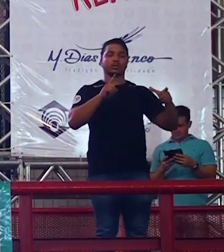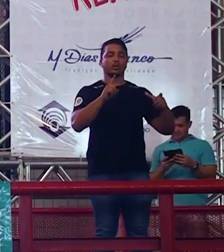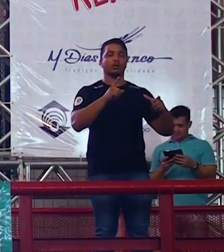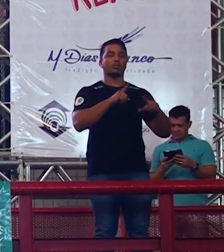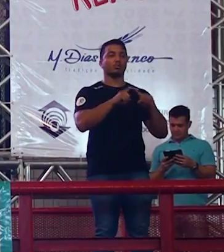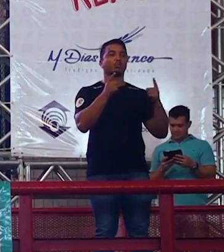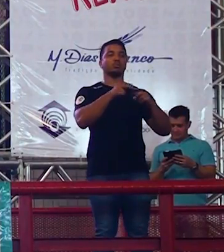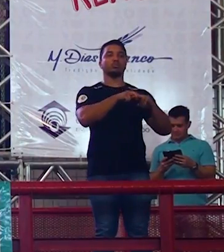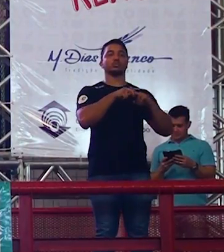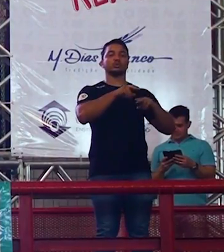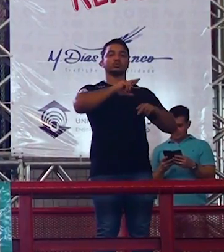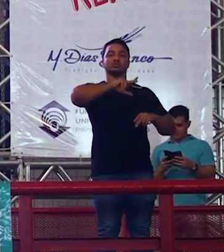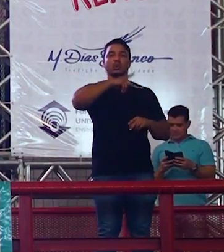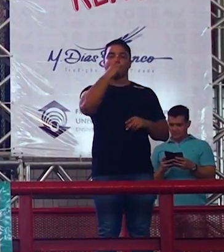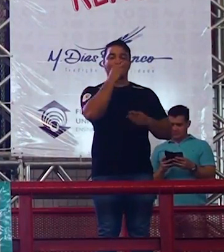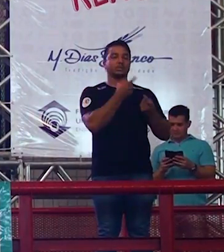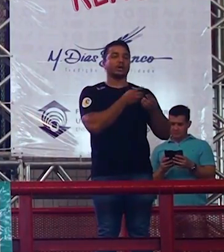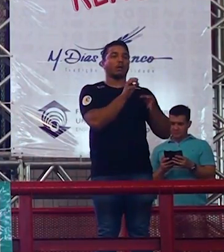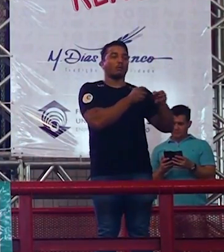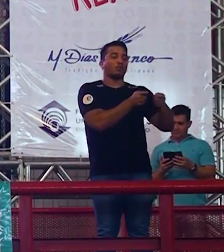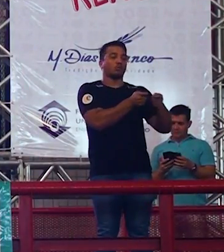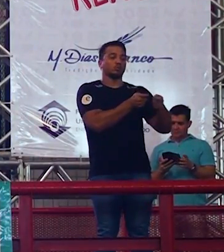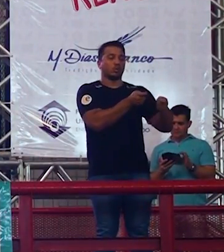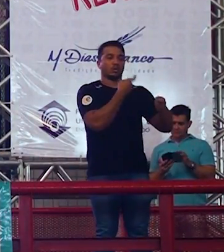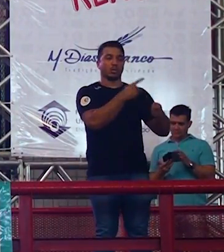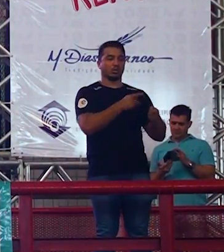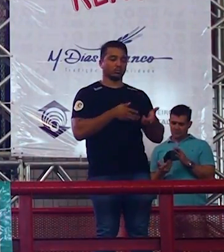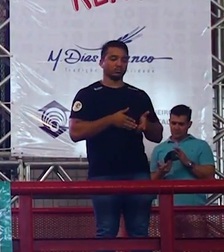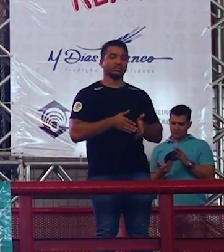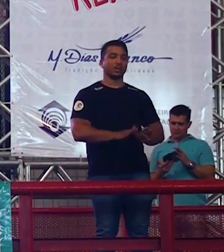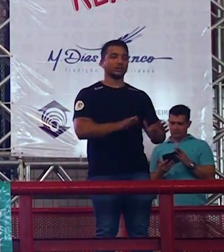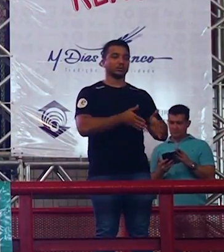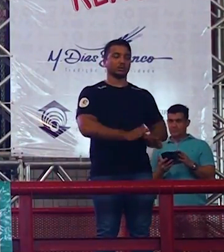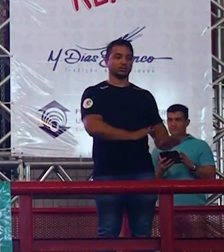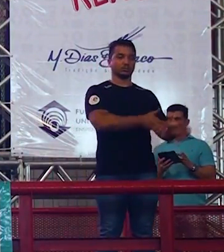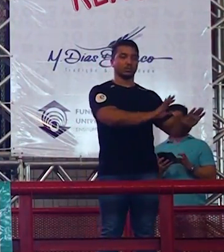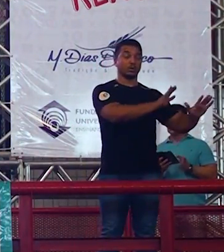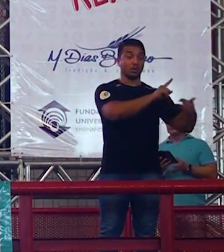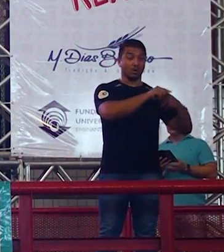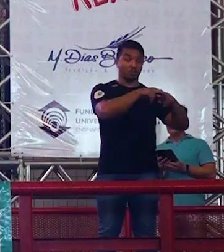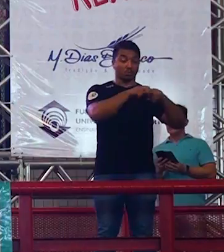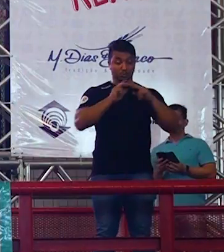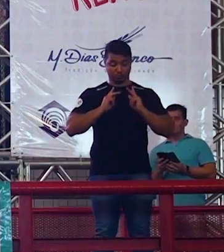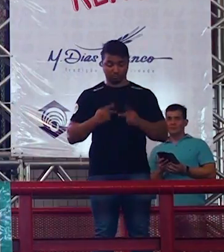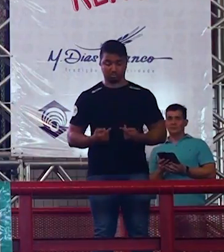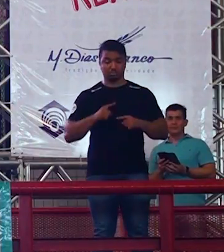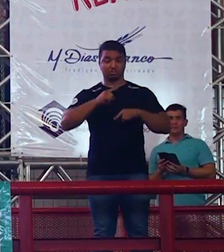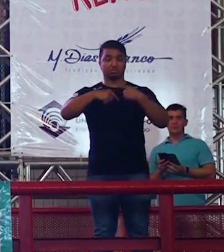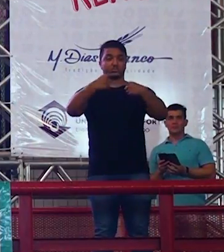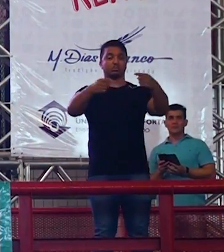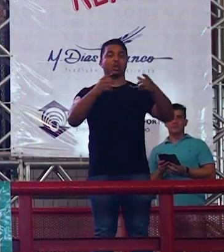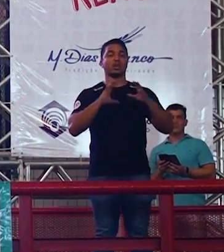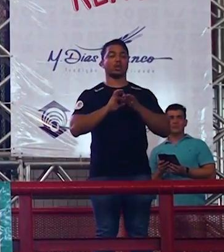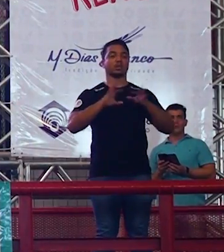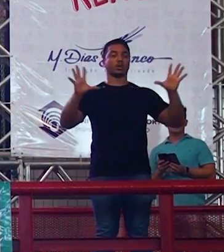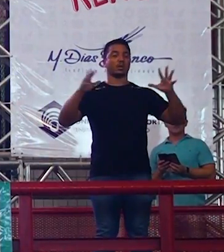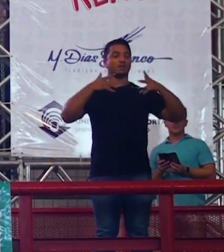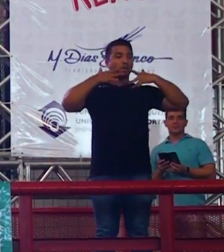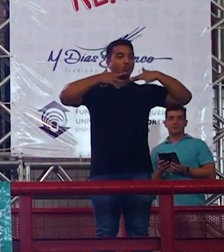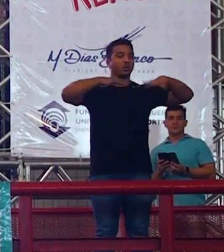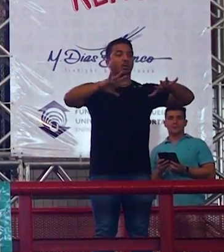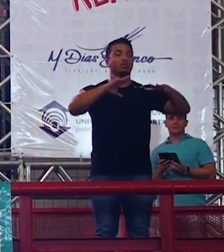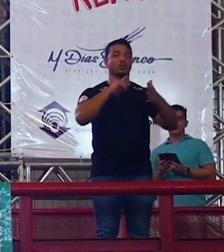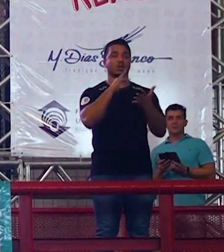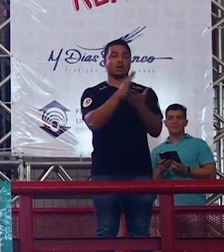um programa oficial de controle de natalidade. Dessa forma, a reprodução humana ocorre de forma livre, natural,